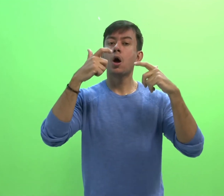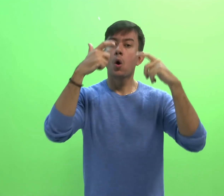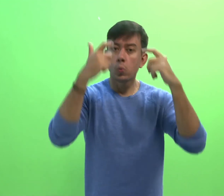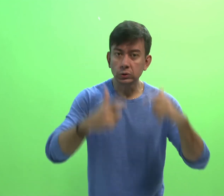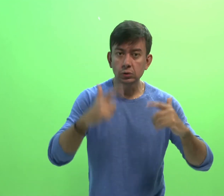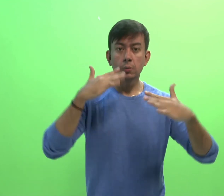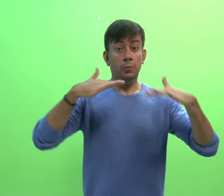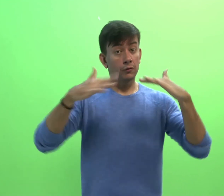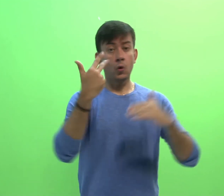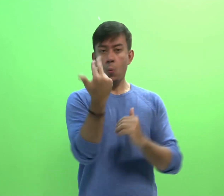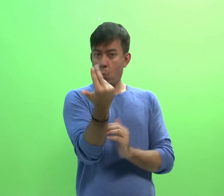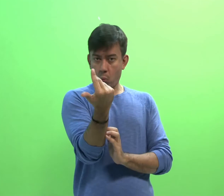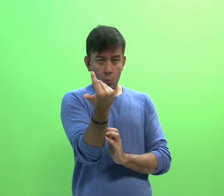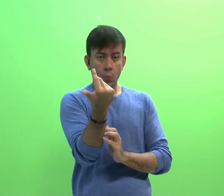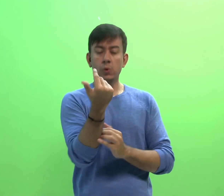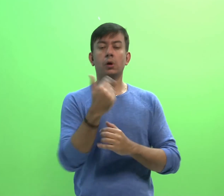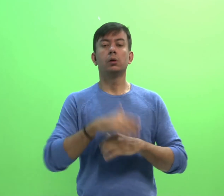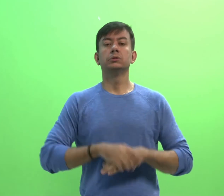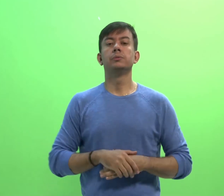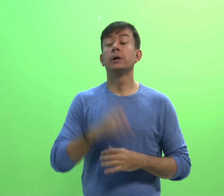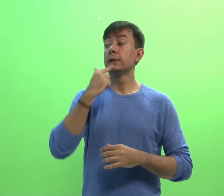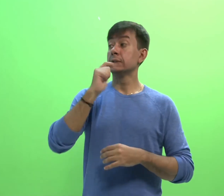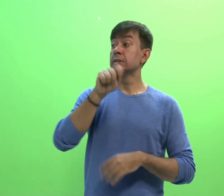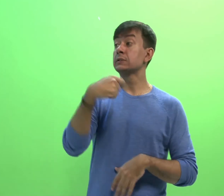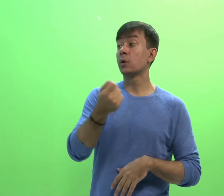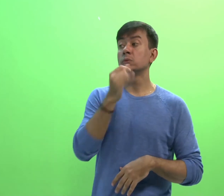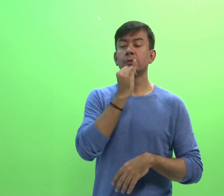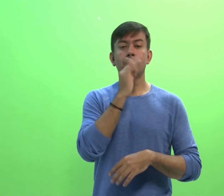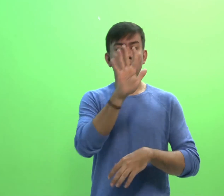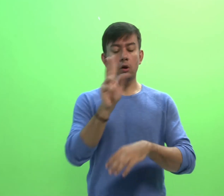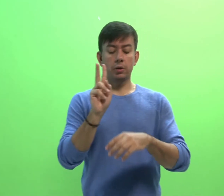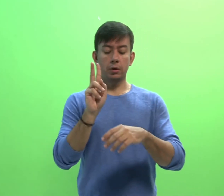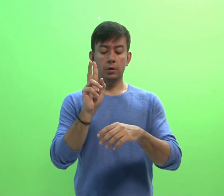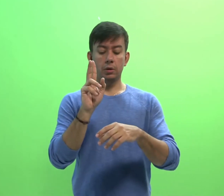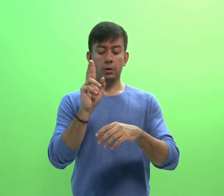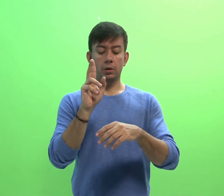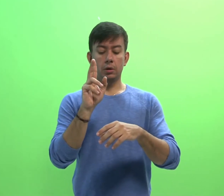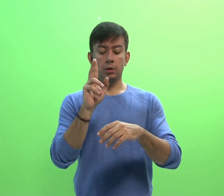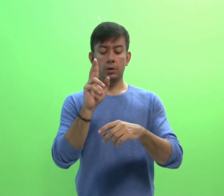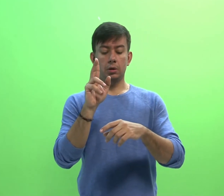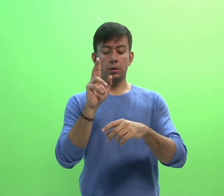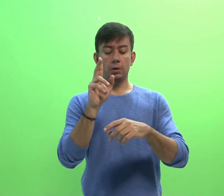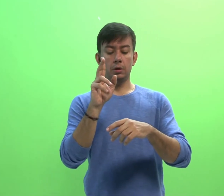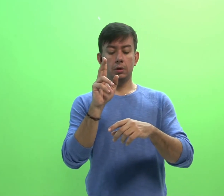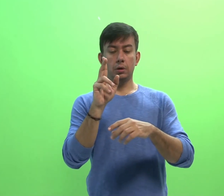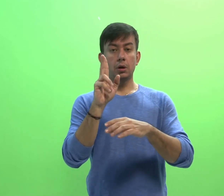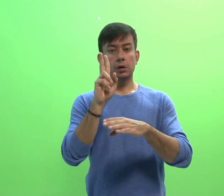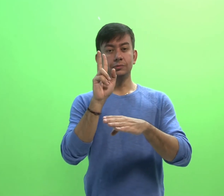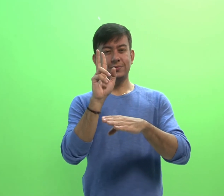Então, com a mesma locação e mesmo movimento. Por exemplo, o sinal de